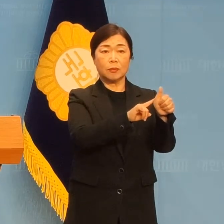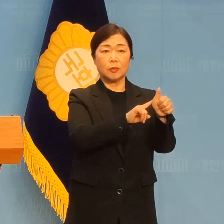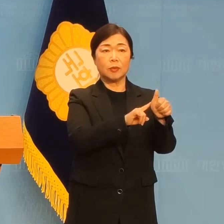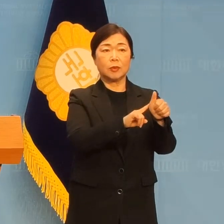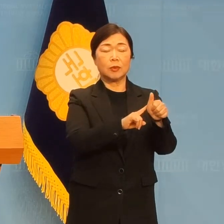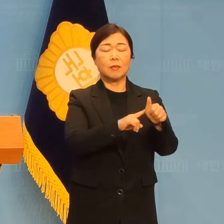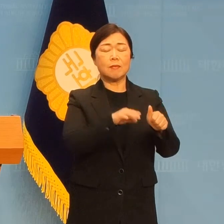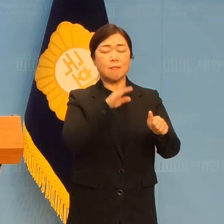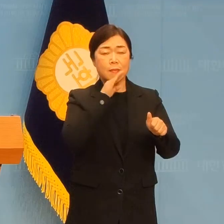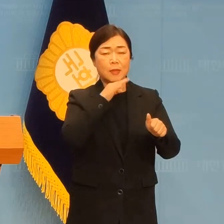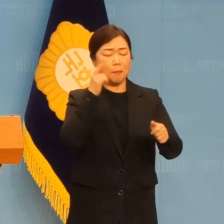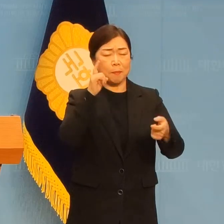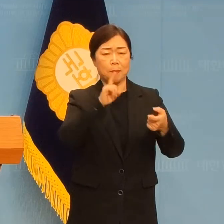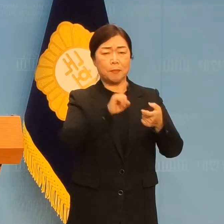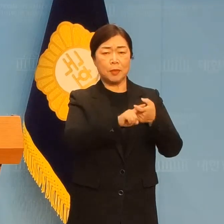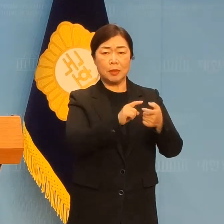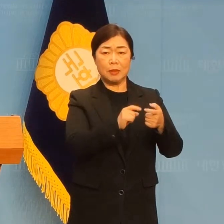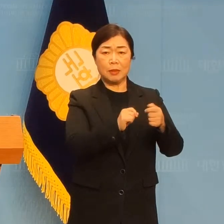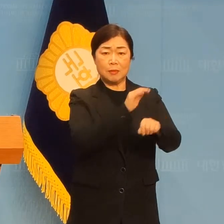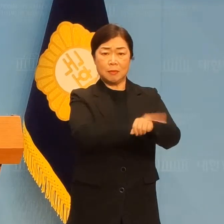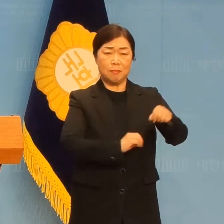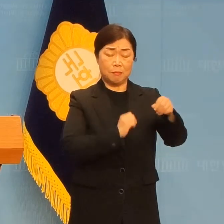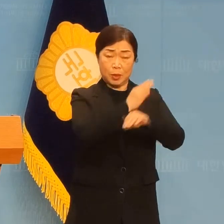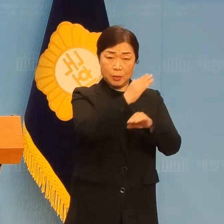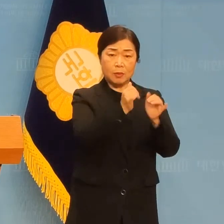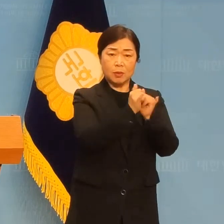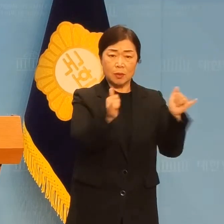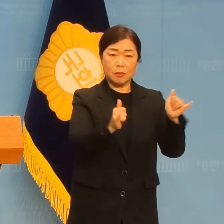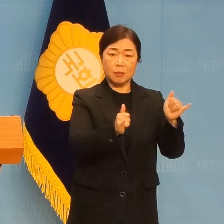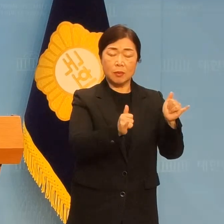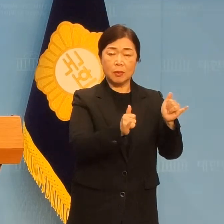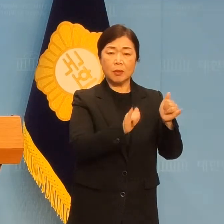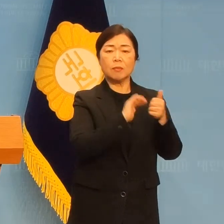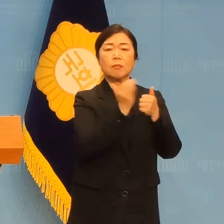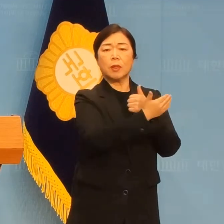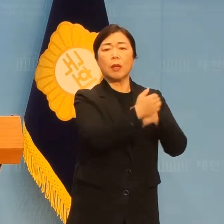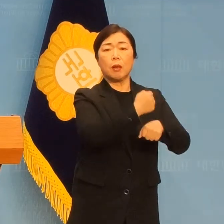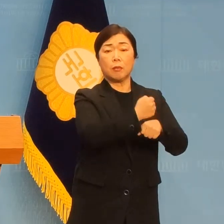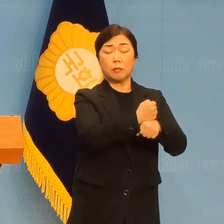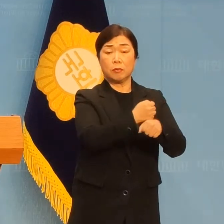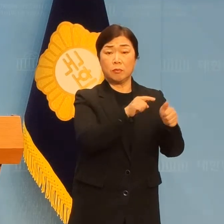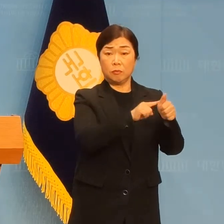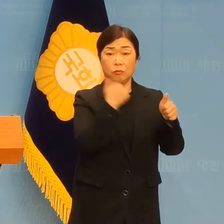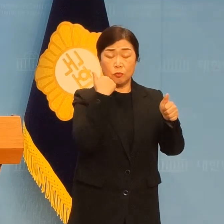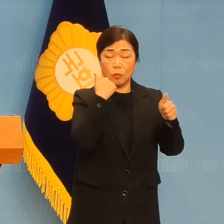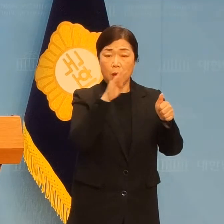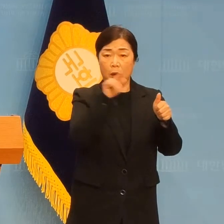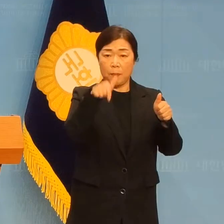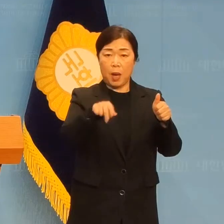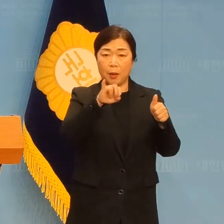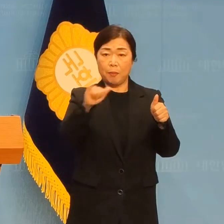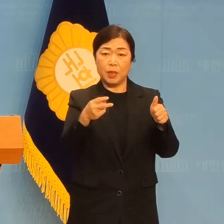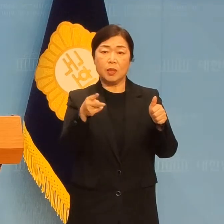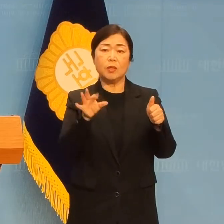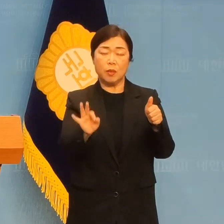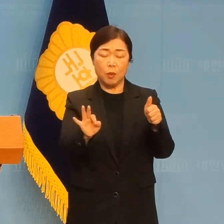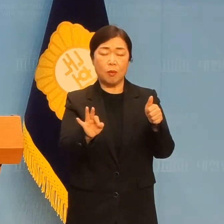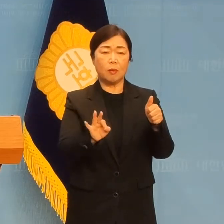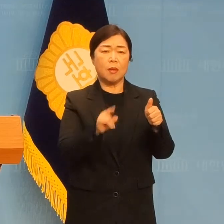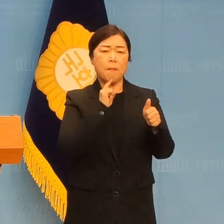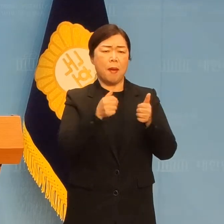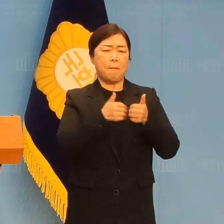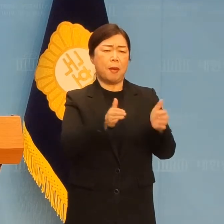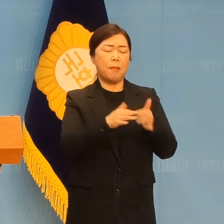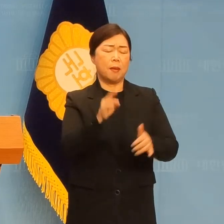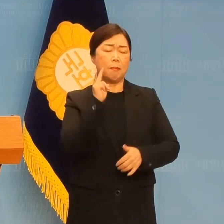있습니다. 국민의힘이 박민영 대변인을 막말 혐오 전담 대변인으로 삼을